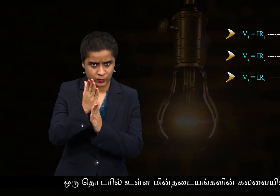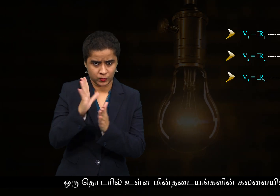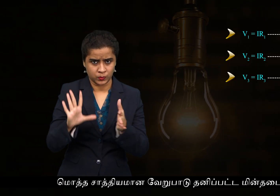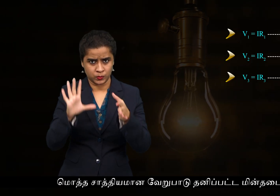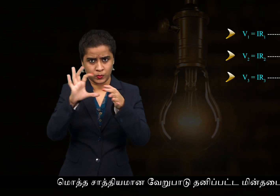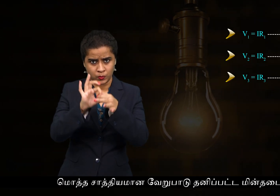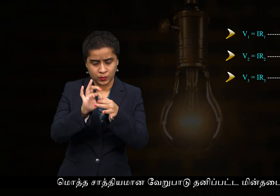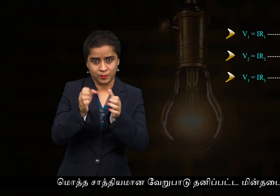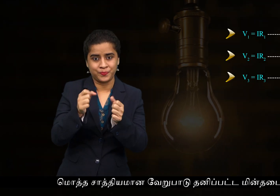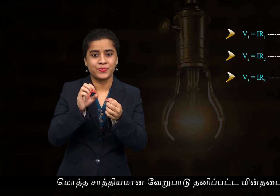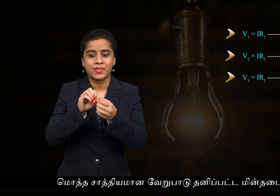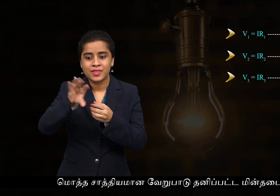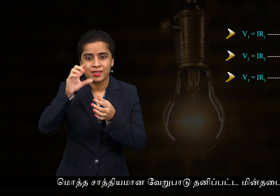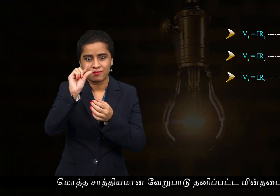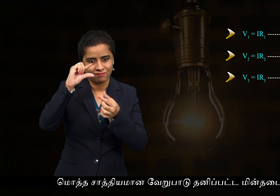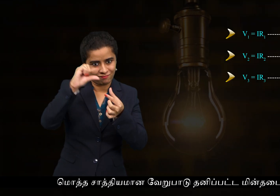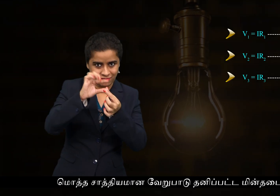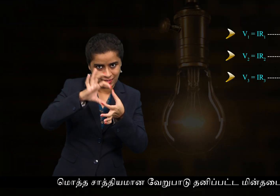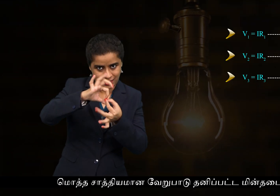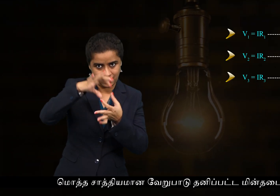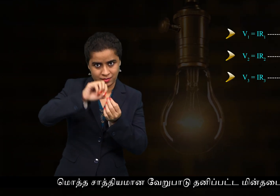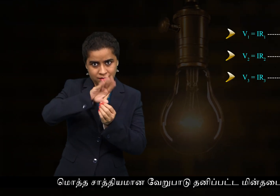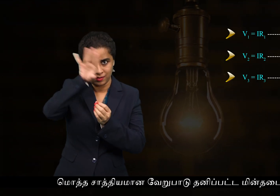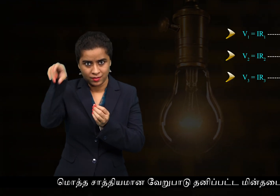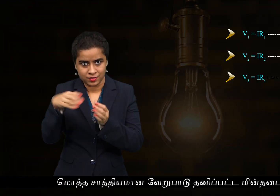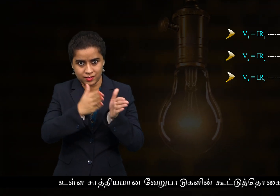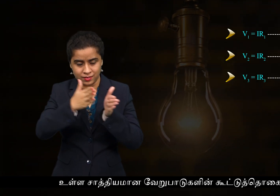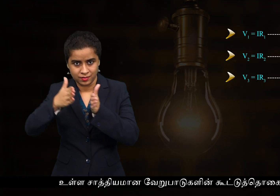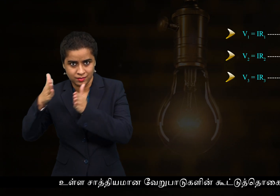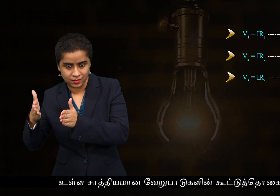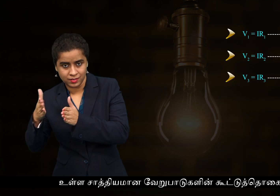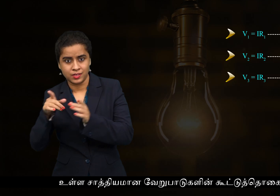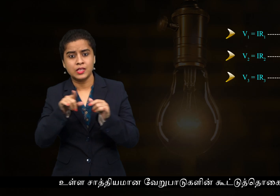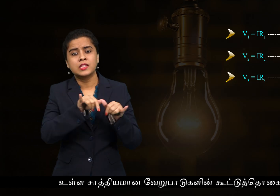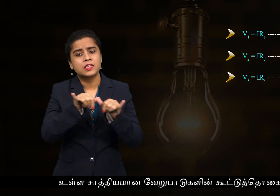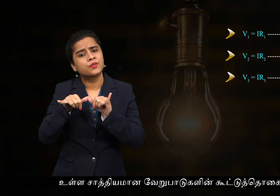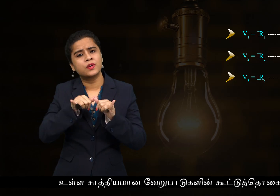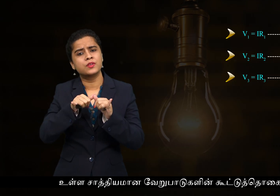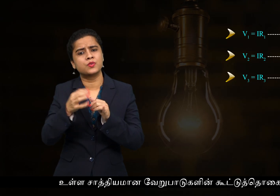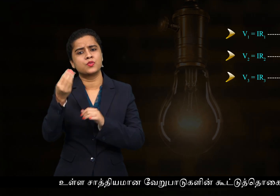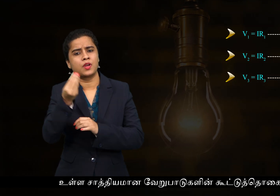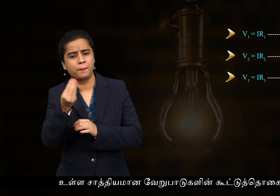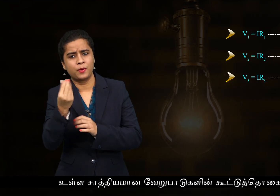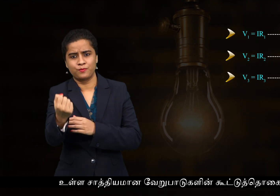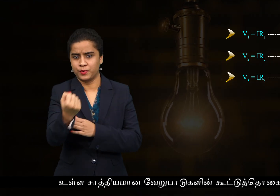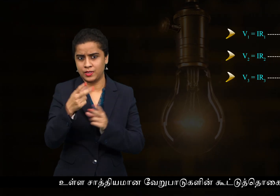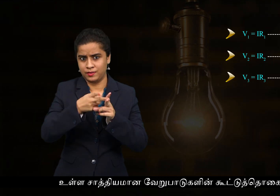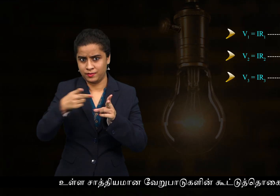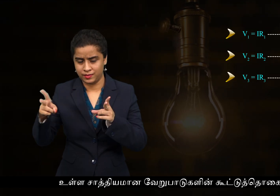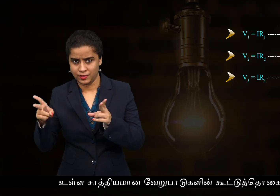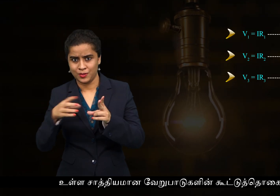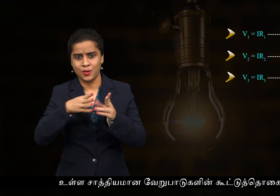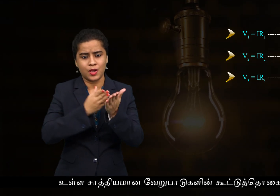கலவையில் உள்ள மொத்த மின்னழுத்த வேறுபாடு தனிப்பட்ட மின்தடையங்களில் உள்ள மின்னழுத்த வேறுபாடுகளின் கூட்டுத்தொகைக்கு